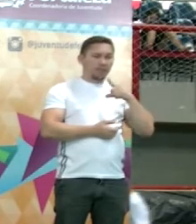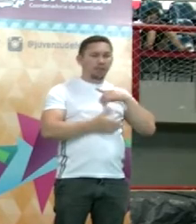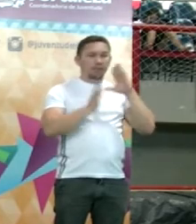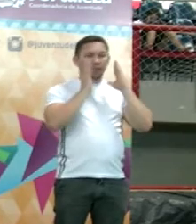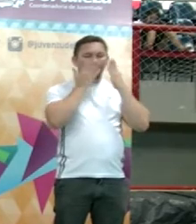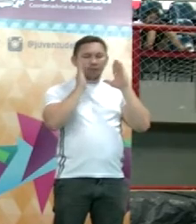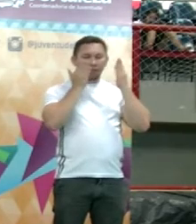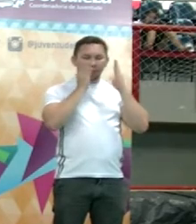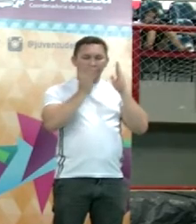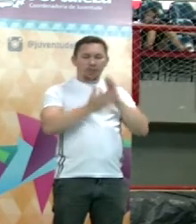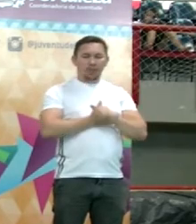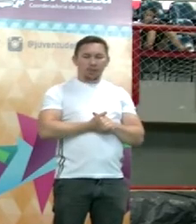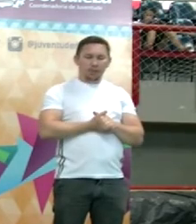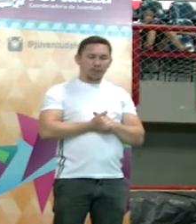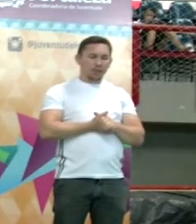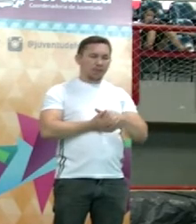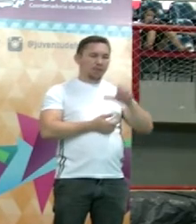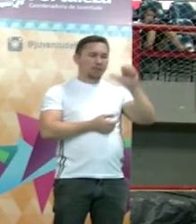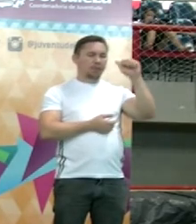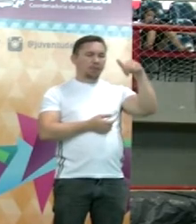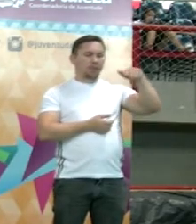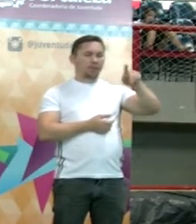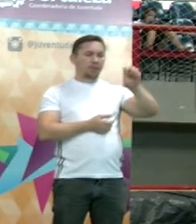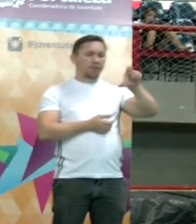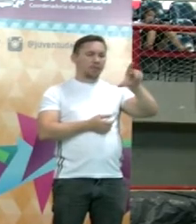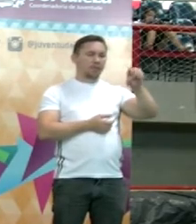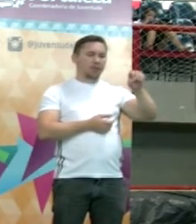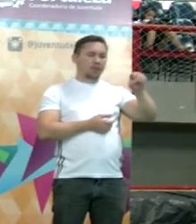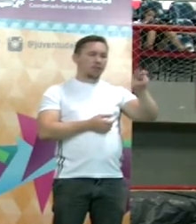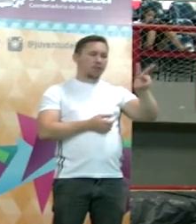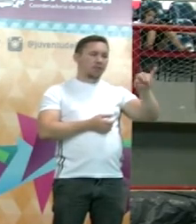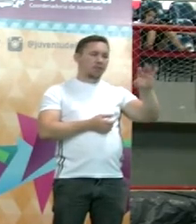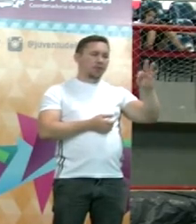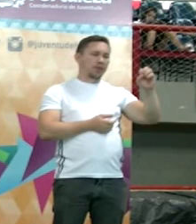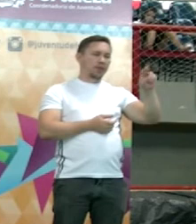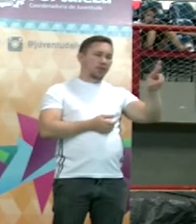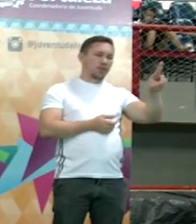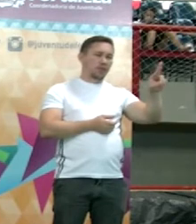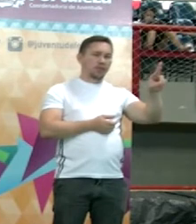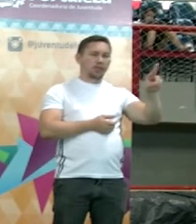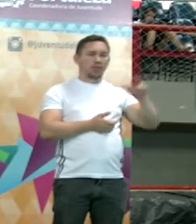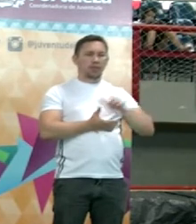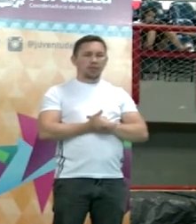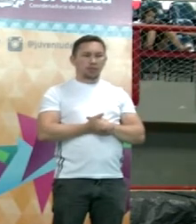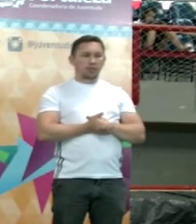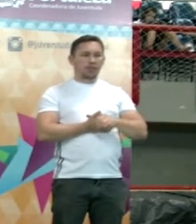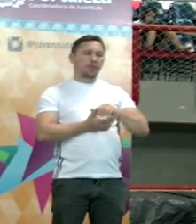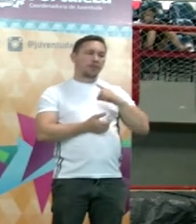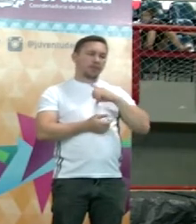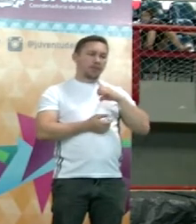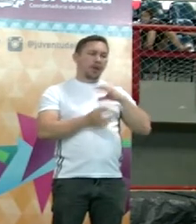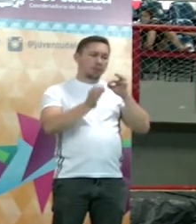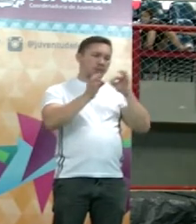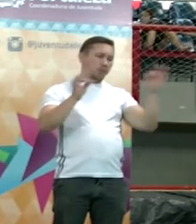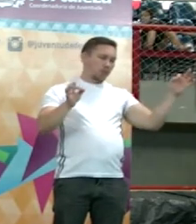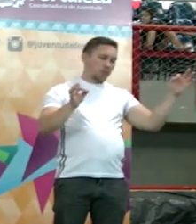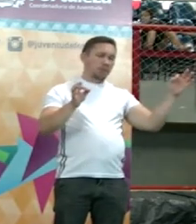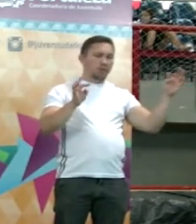aí no Face, meu nome é Ângelo Victor. E no Face eu vou ter o nome completo, Ângelo Victor Siqueira